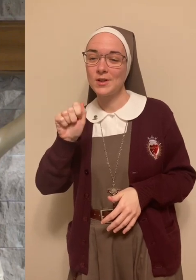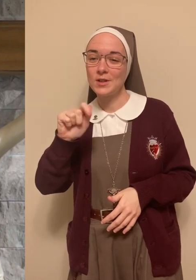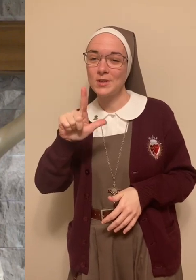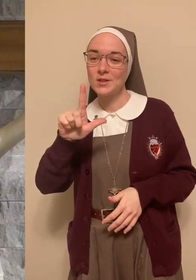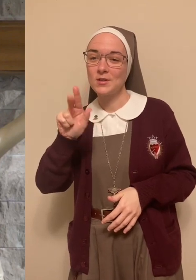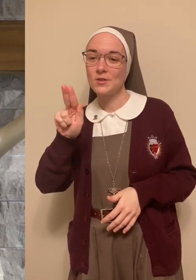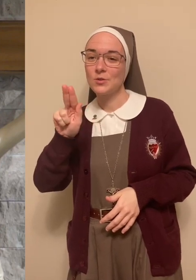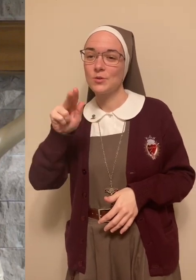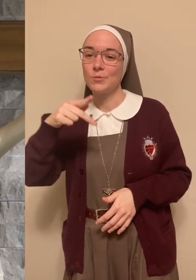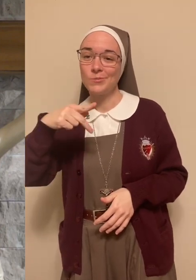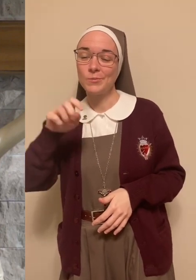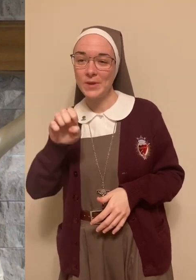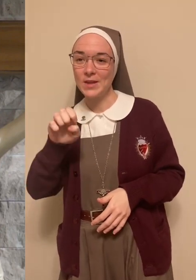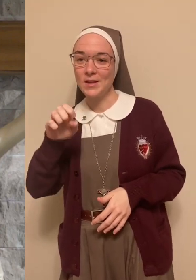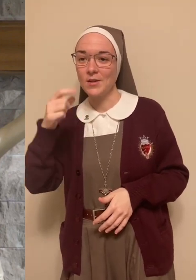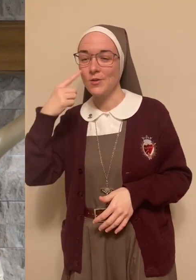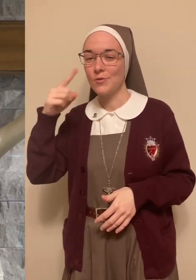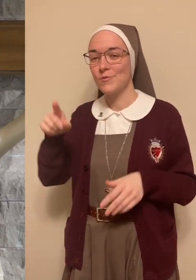la Virgen de Guadalupe.